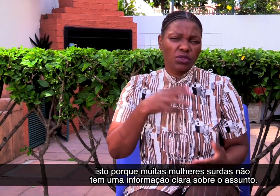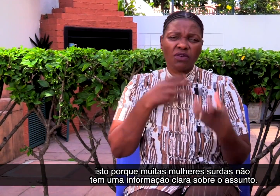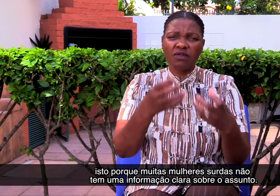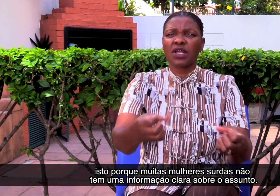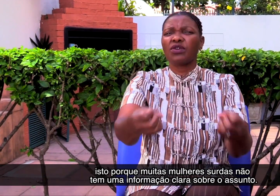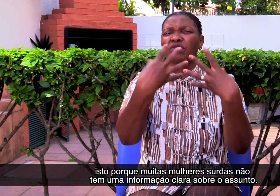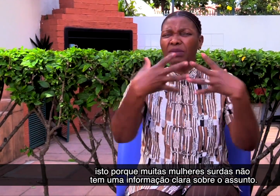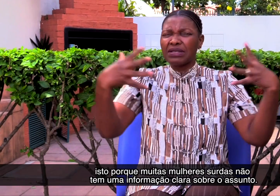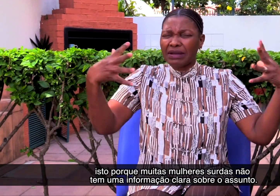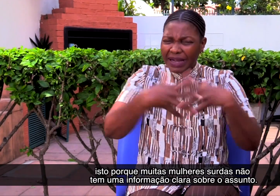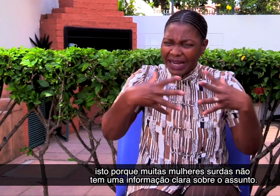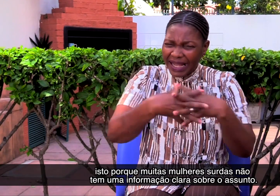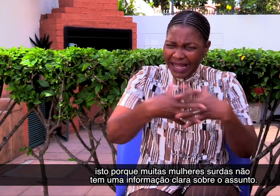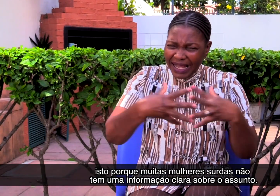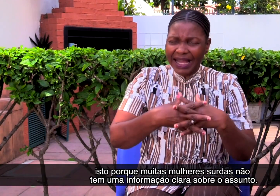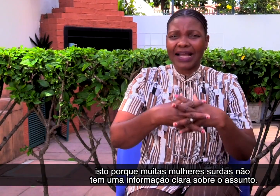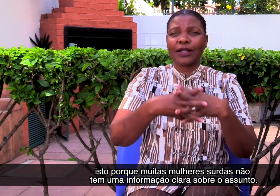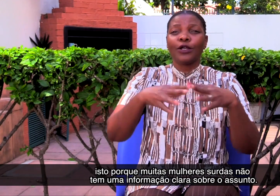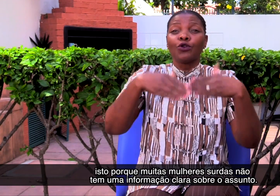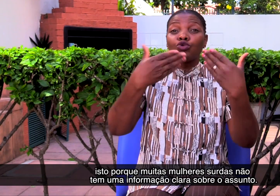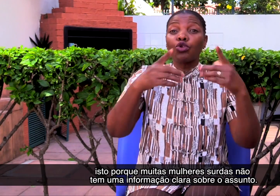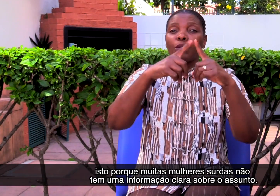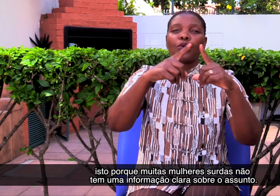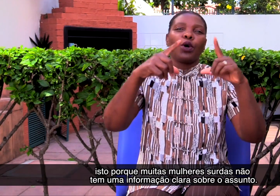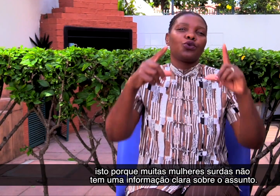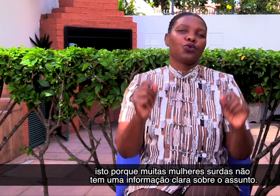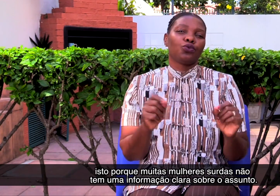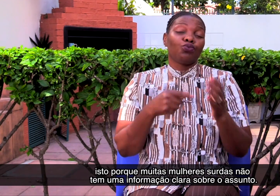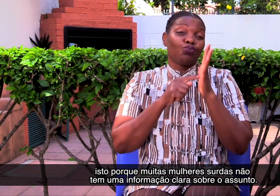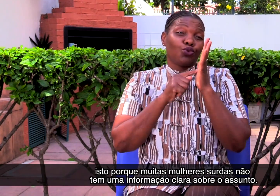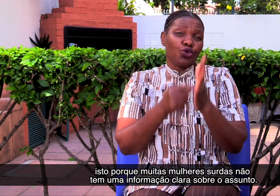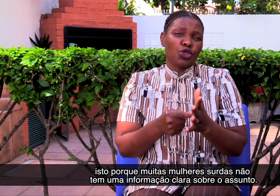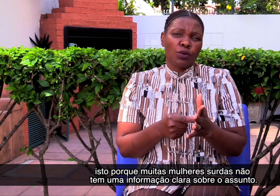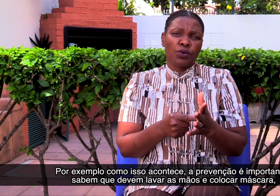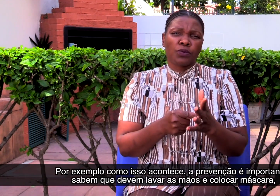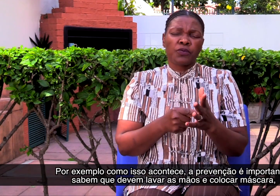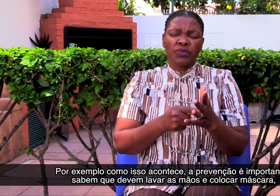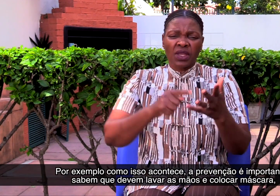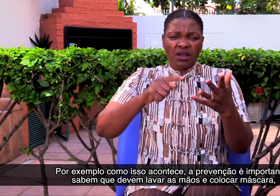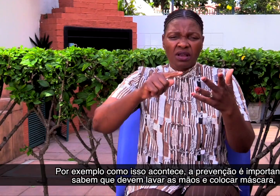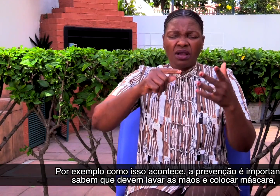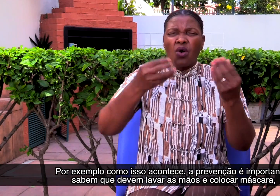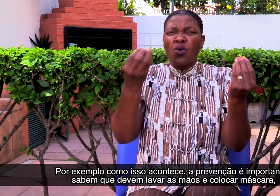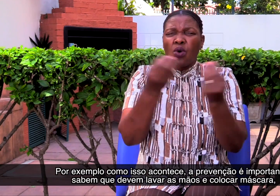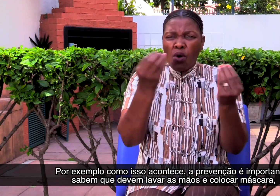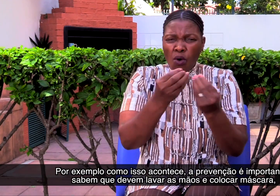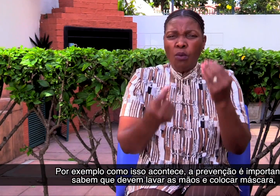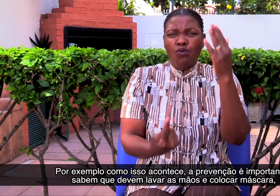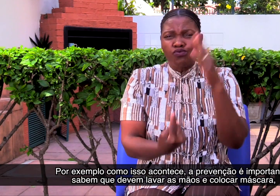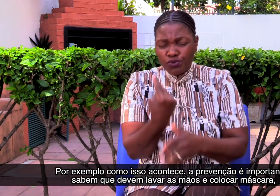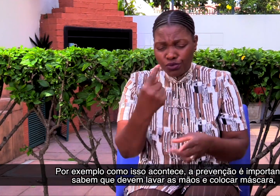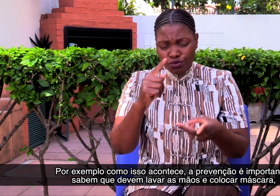porque muitas mulheres surdas não têm uma informação clara sobre o assunto. Por exemplo,